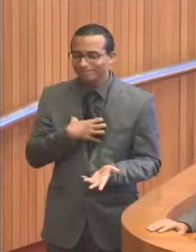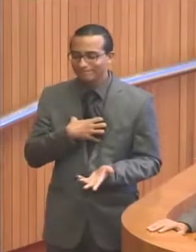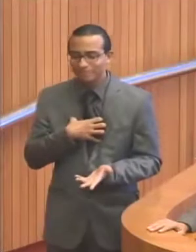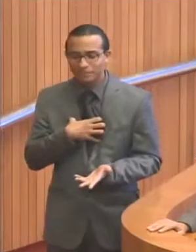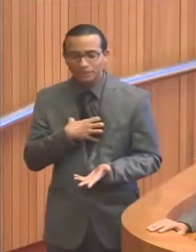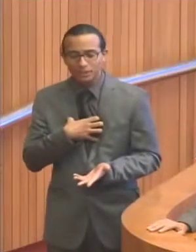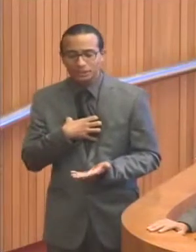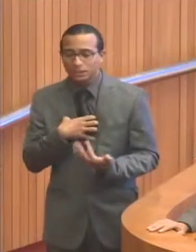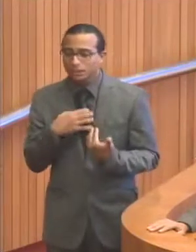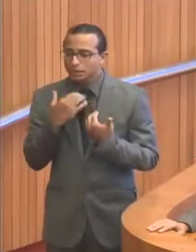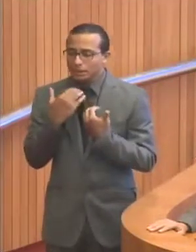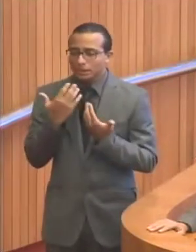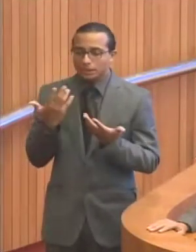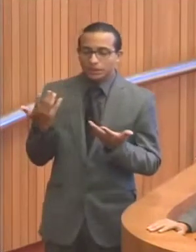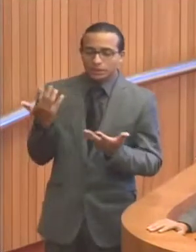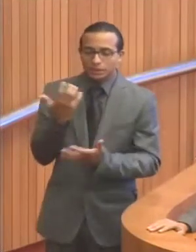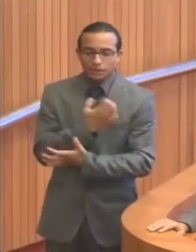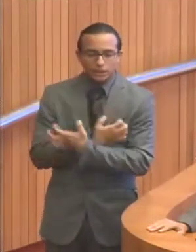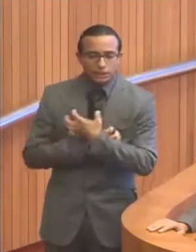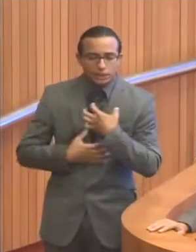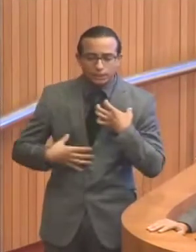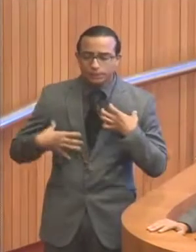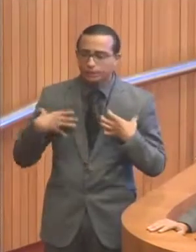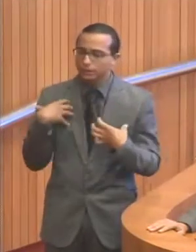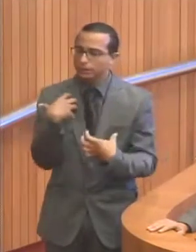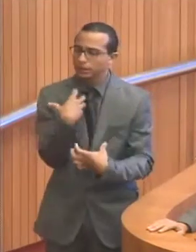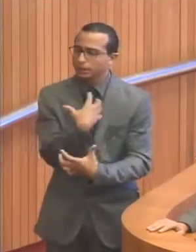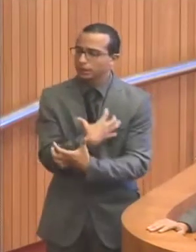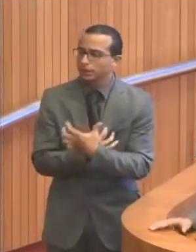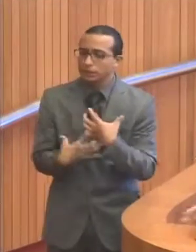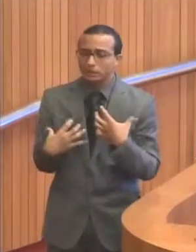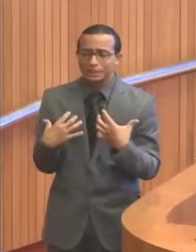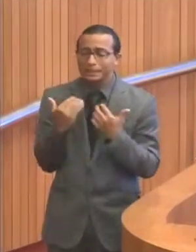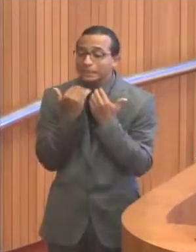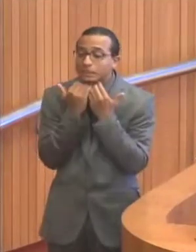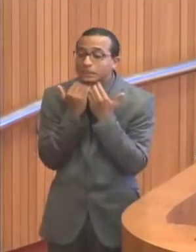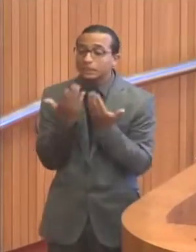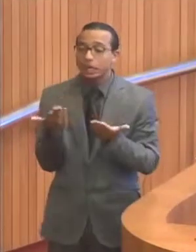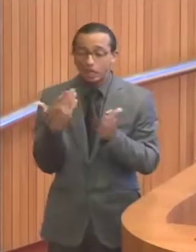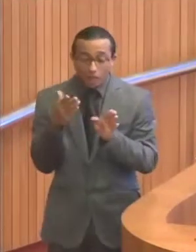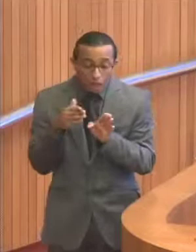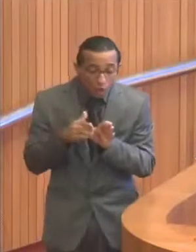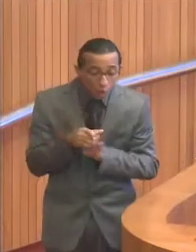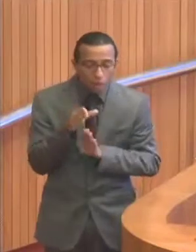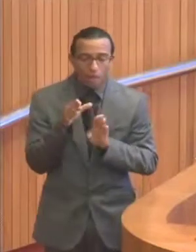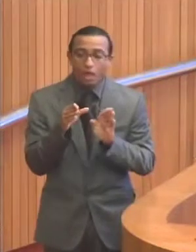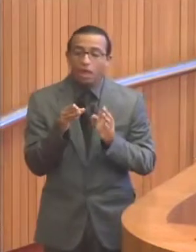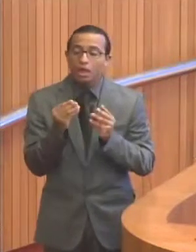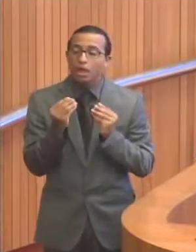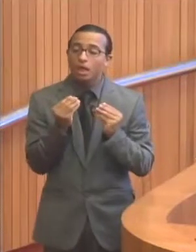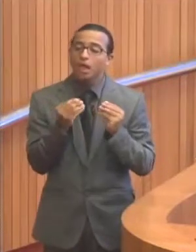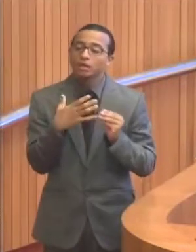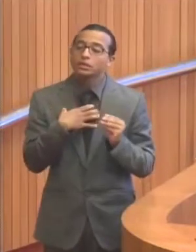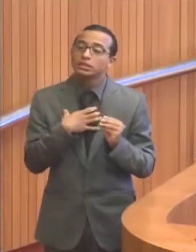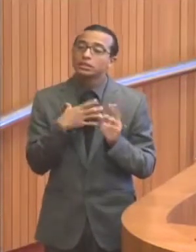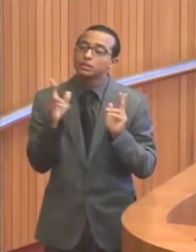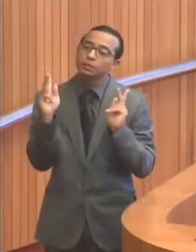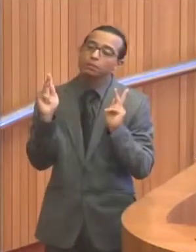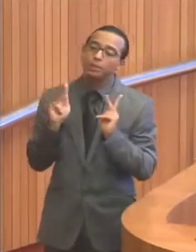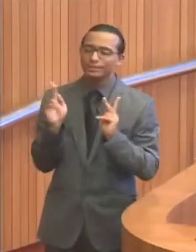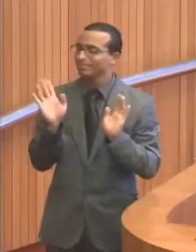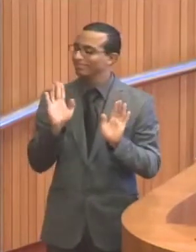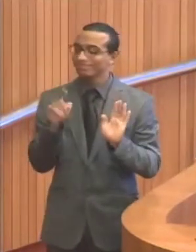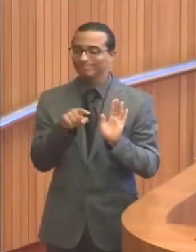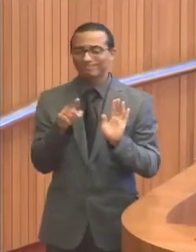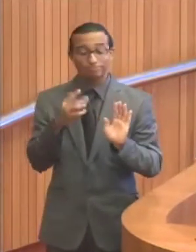desoladas, revoltadas. Não há nada que consiga consolar nesse momento, em razão de tamanha